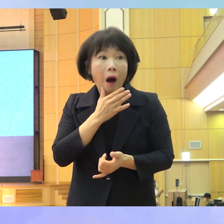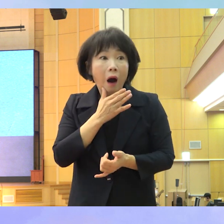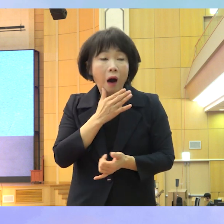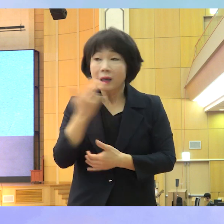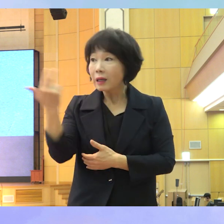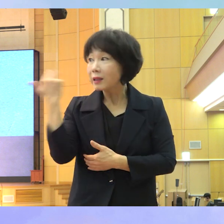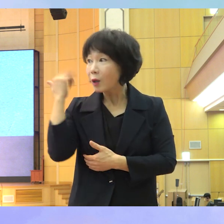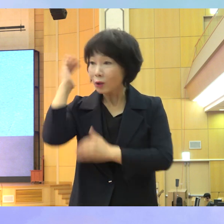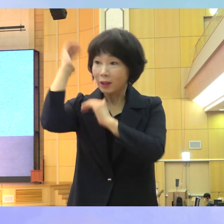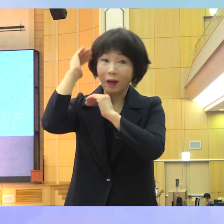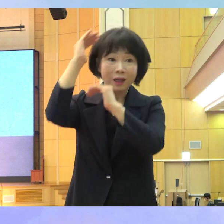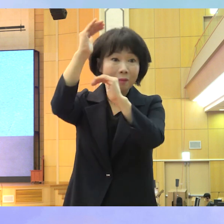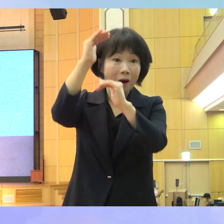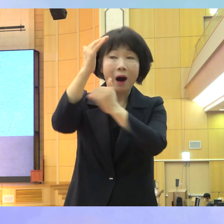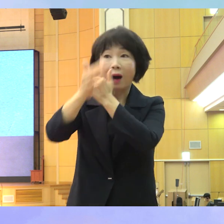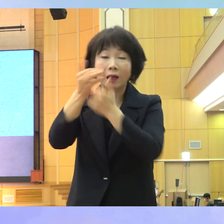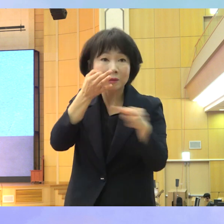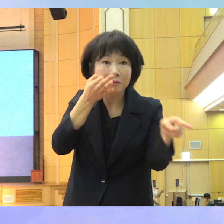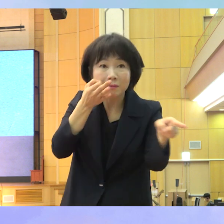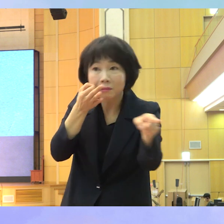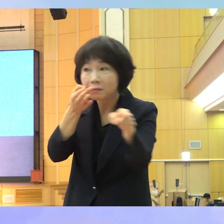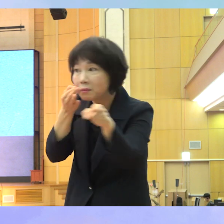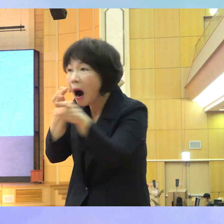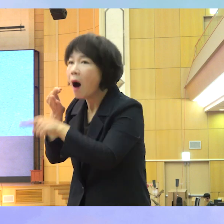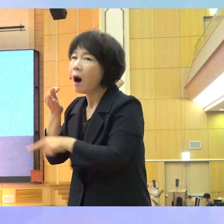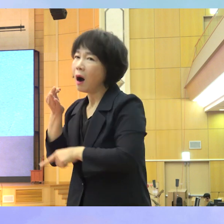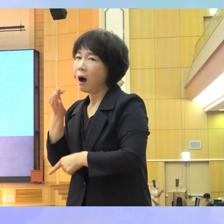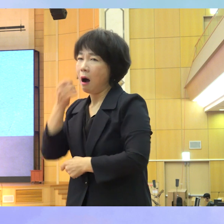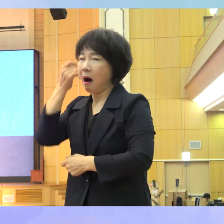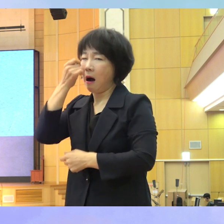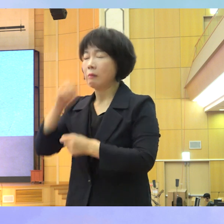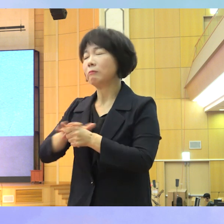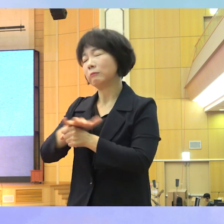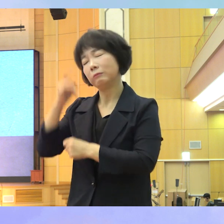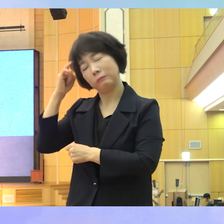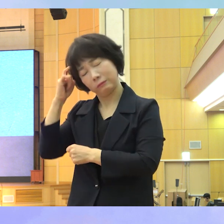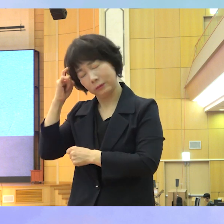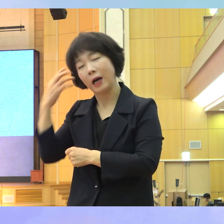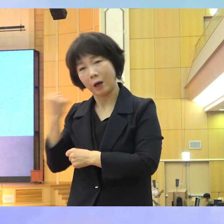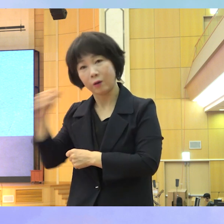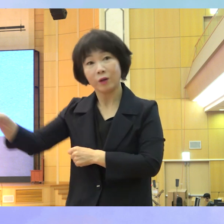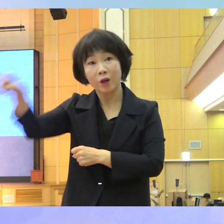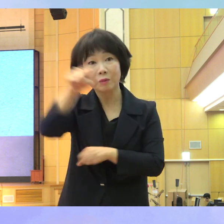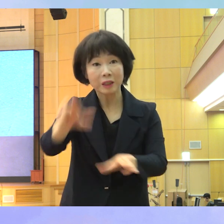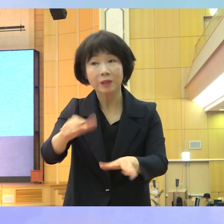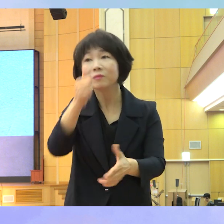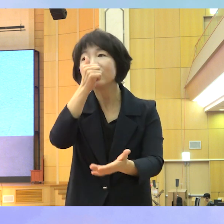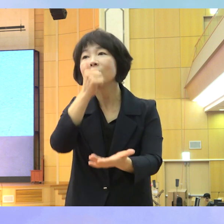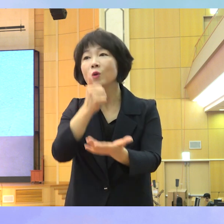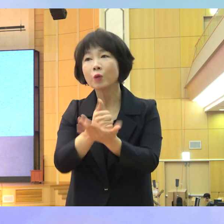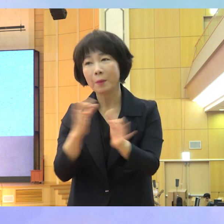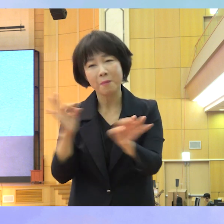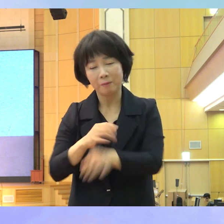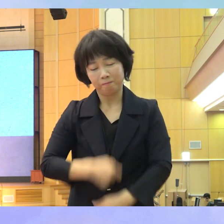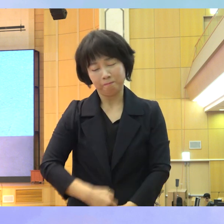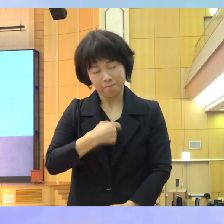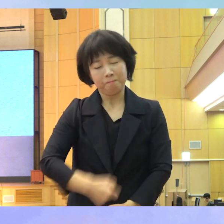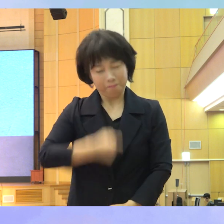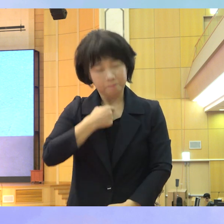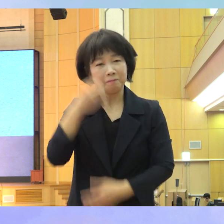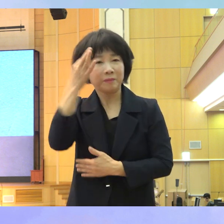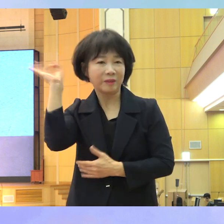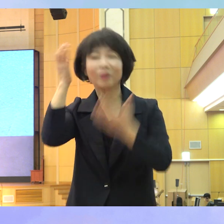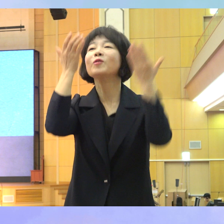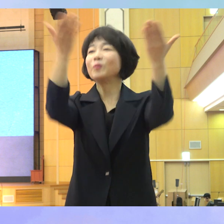저번 주에 하나님께서 긍휼을 베푸사 이제 의롭다 하심을 우리를 여겨준 거예요.